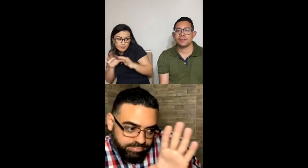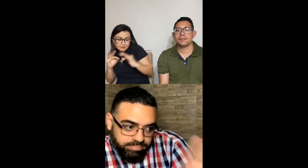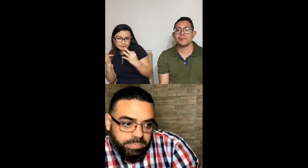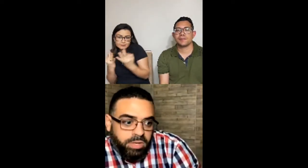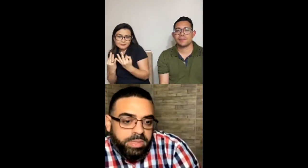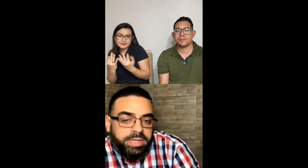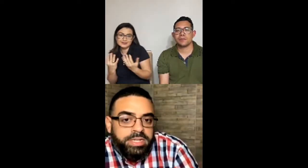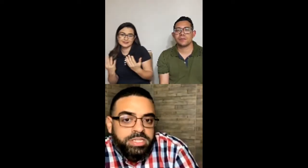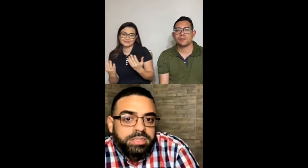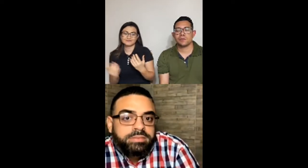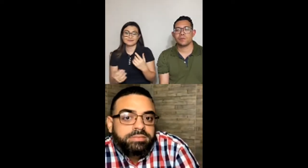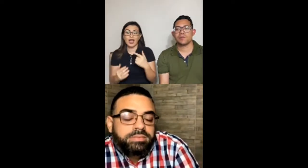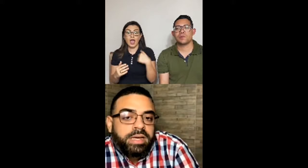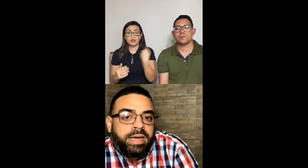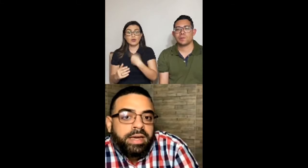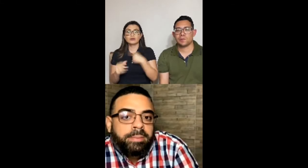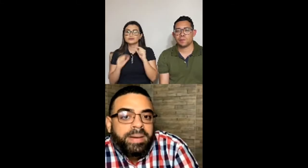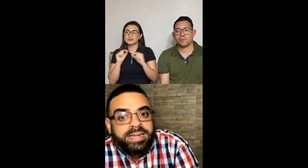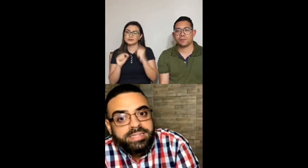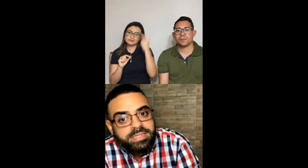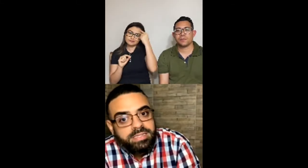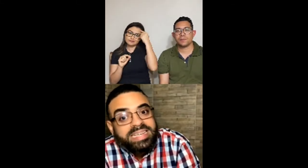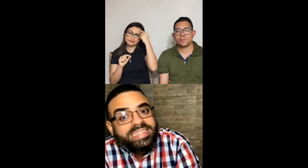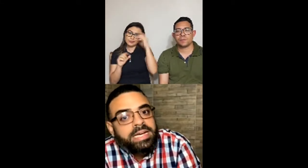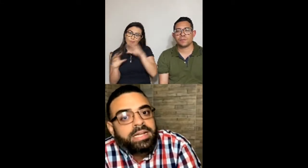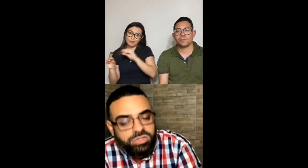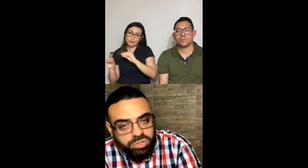Era. E aí a gente começou a ir